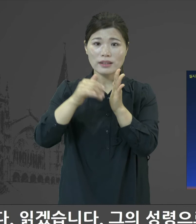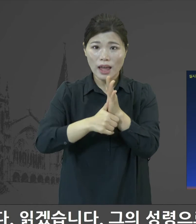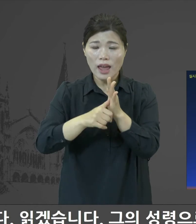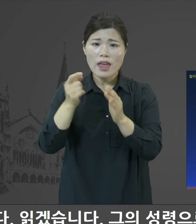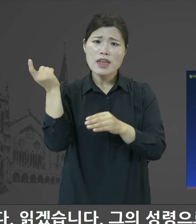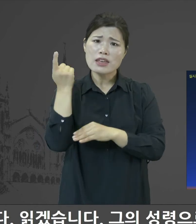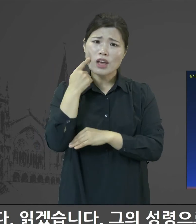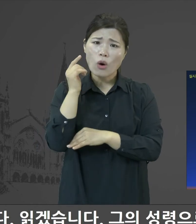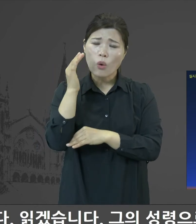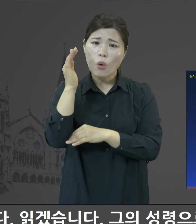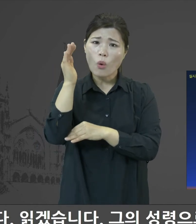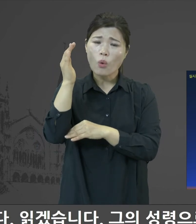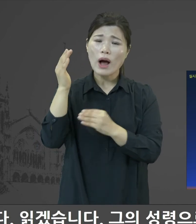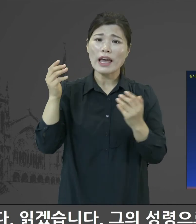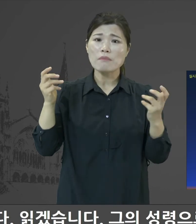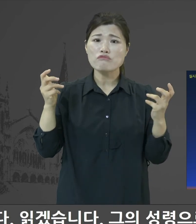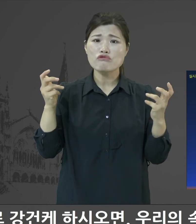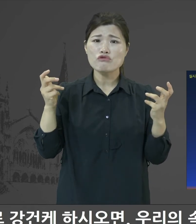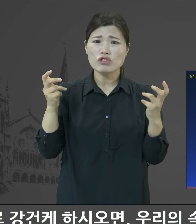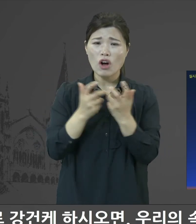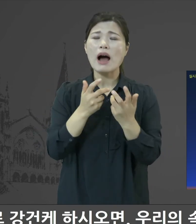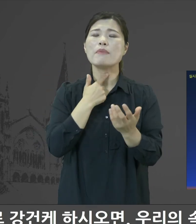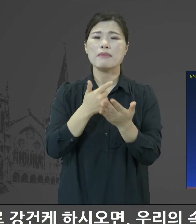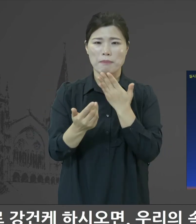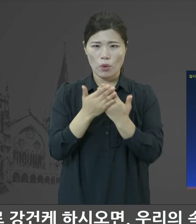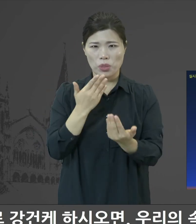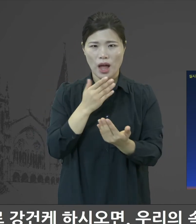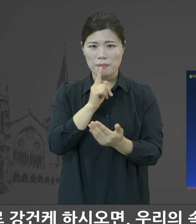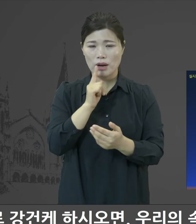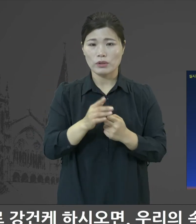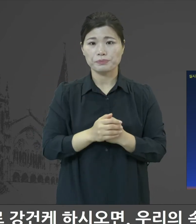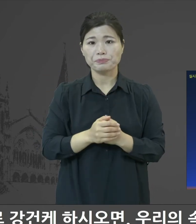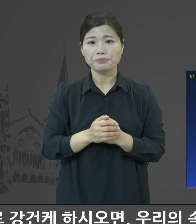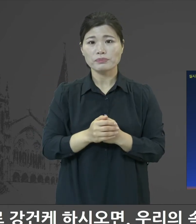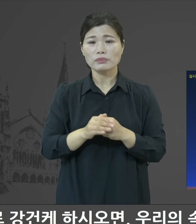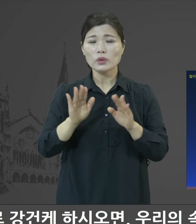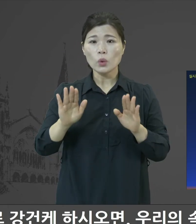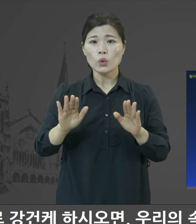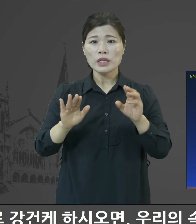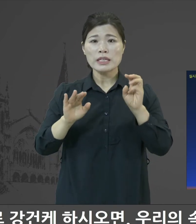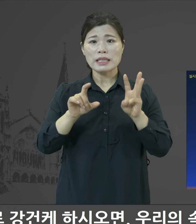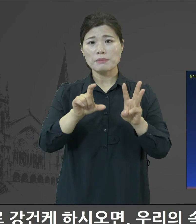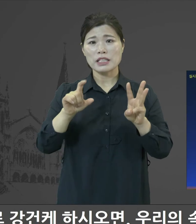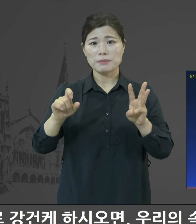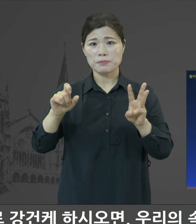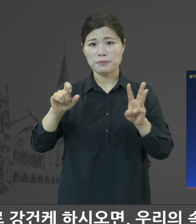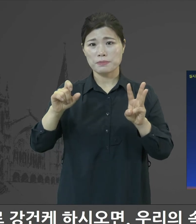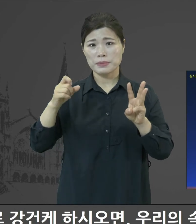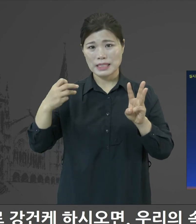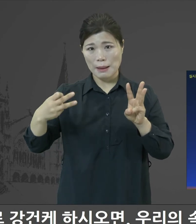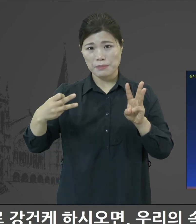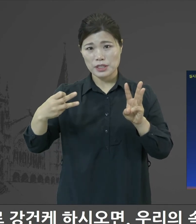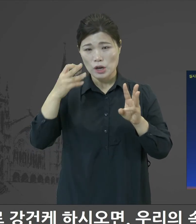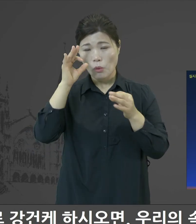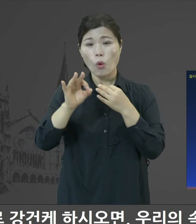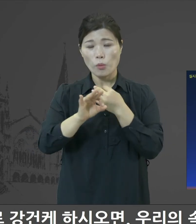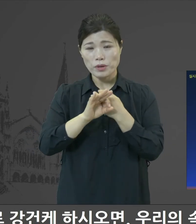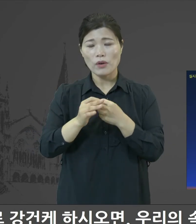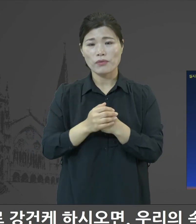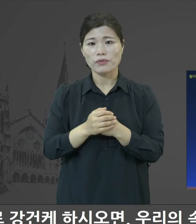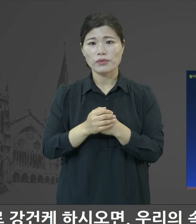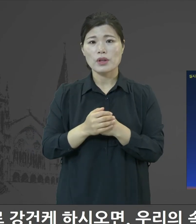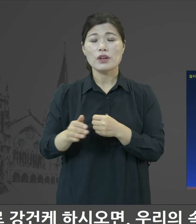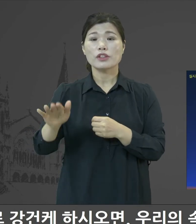영광의 풍성함을 맛보게 된다, 이렇게 되어 있습니다. 오늘 본문으로 13절 위로 올라와 보면, 그러므로 너희에게 구하노니 너희를 위한